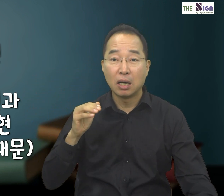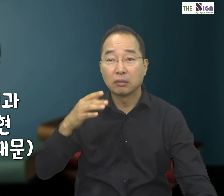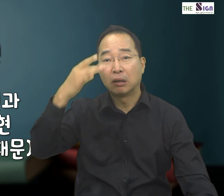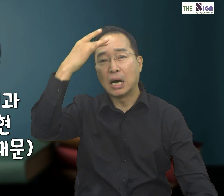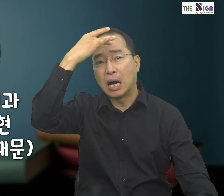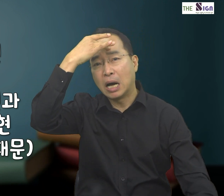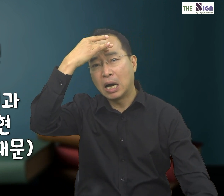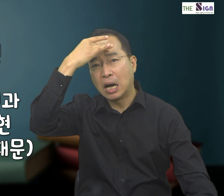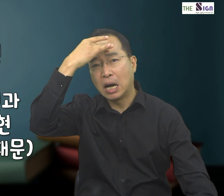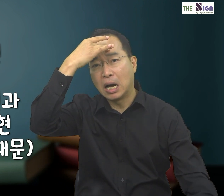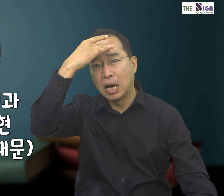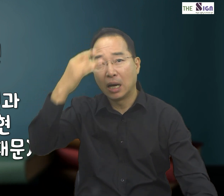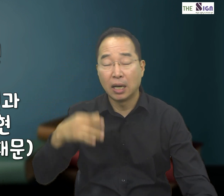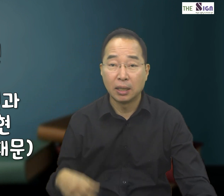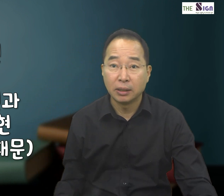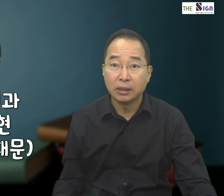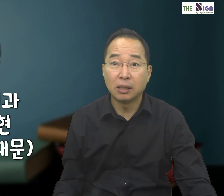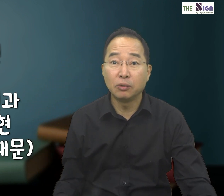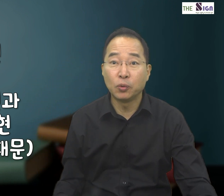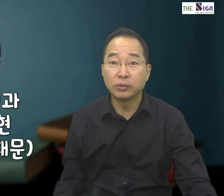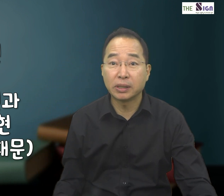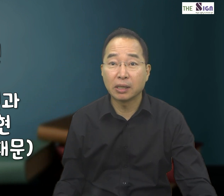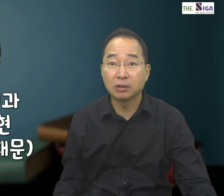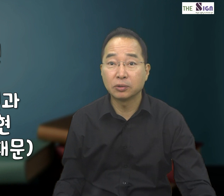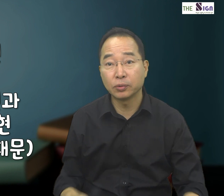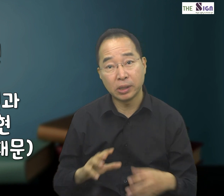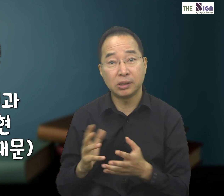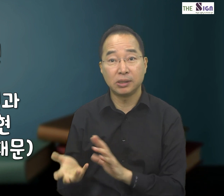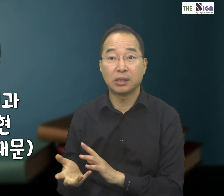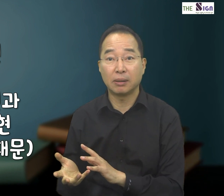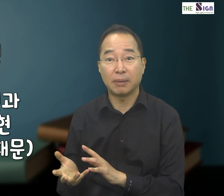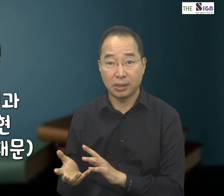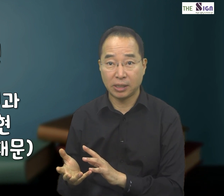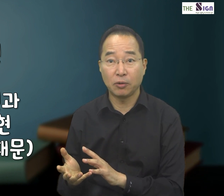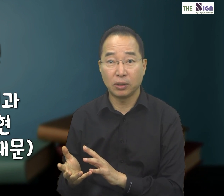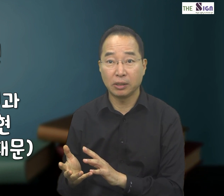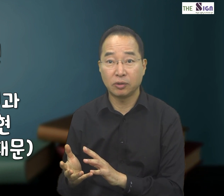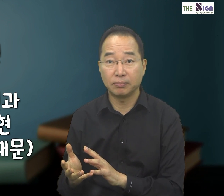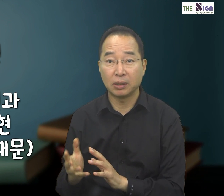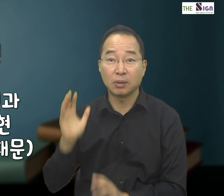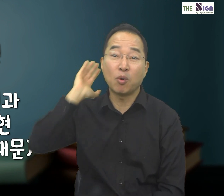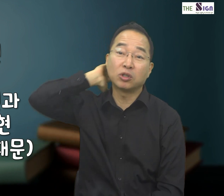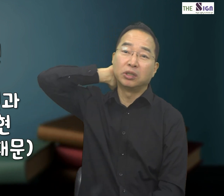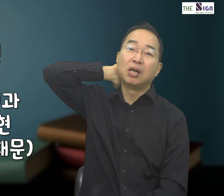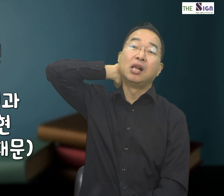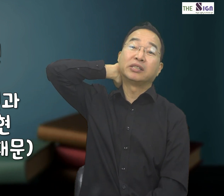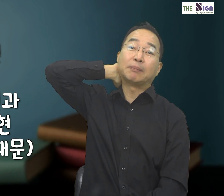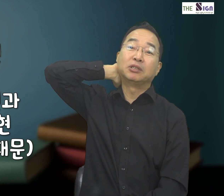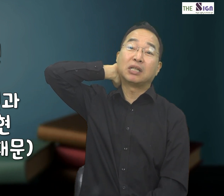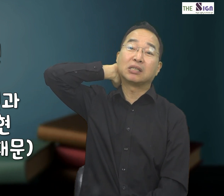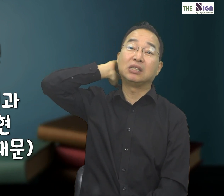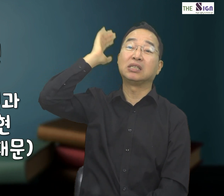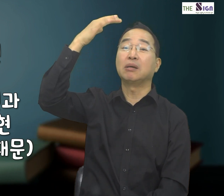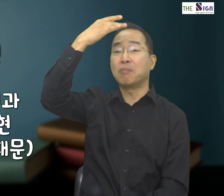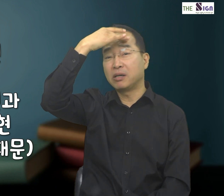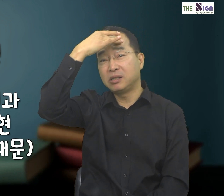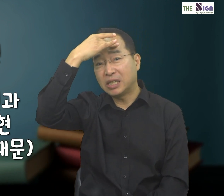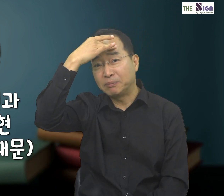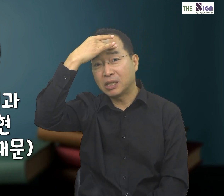너는 이런 동작으로 대신 이제 많이 사용을 하게 됩니다. 그래서 목을 잡는다든지 머리를